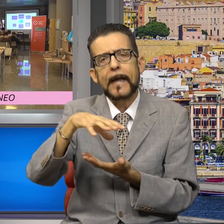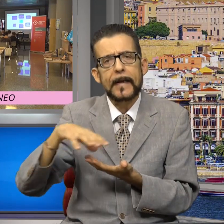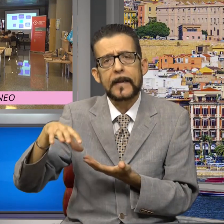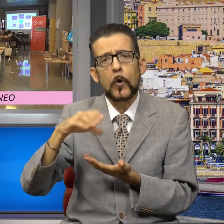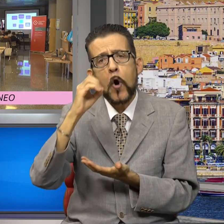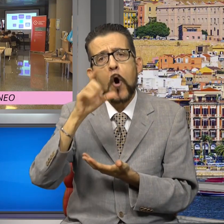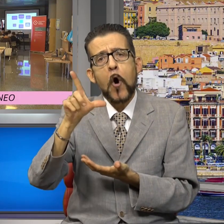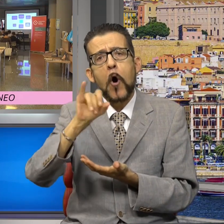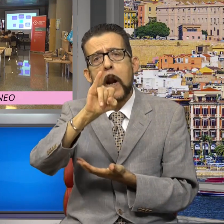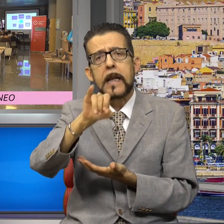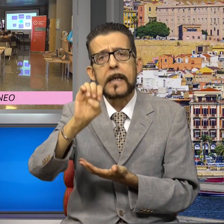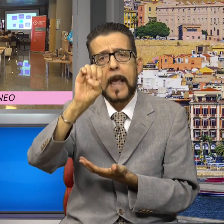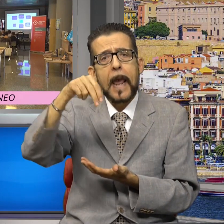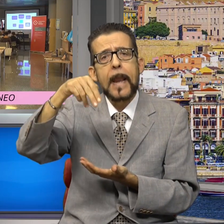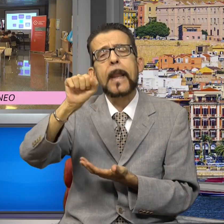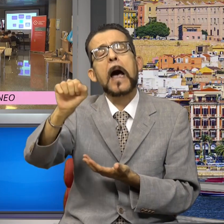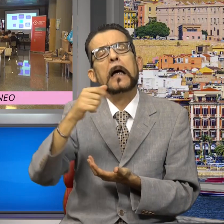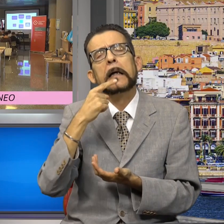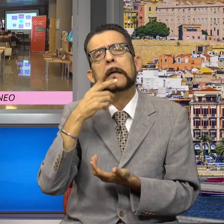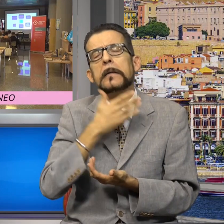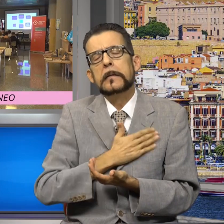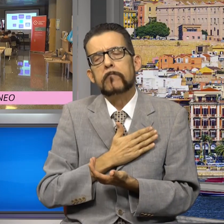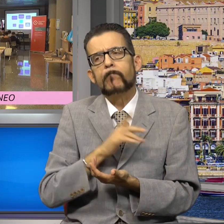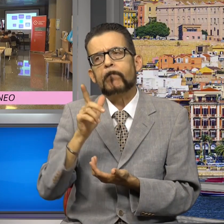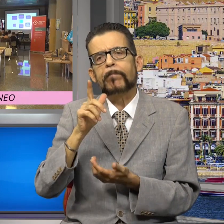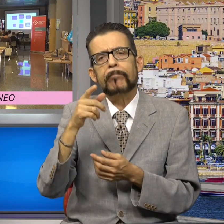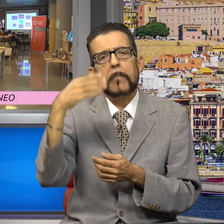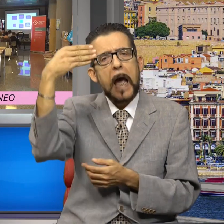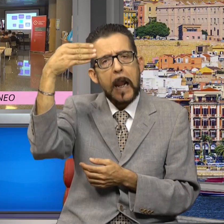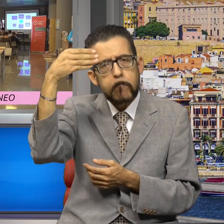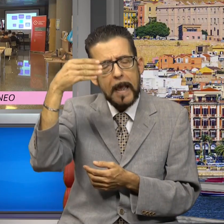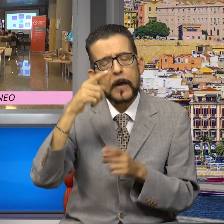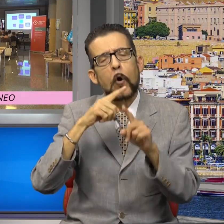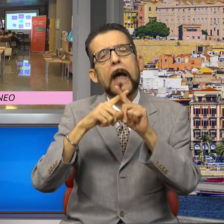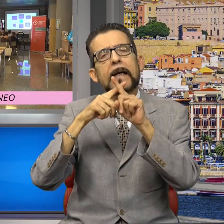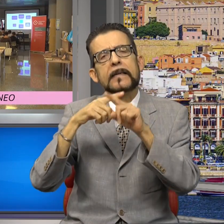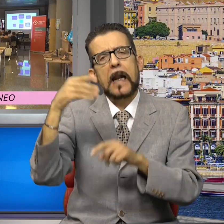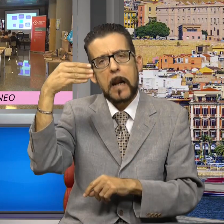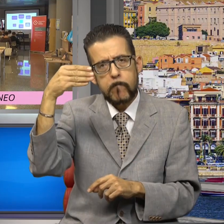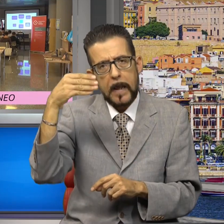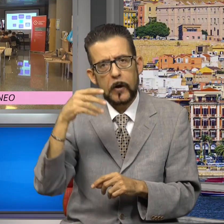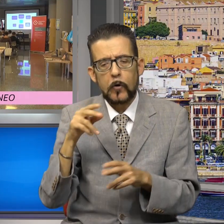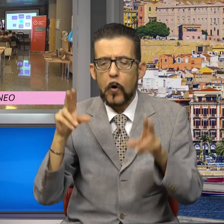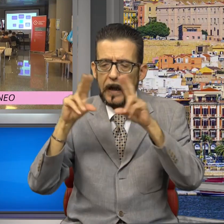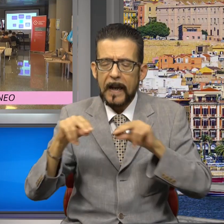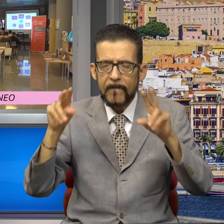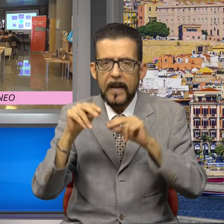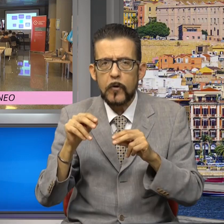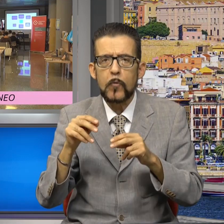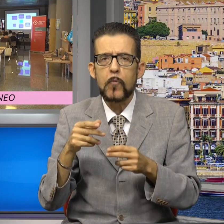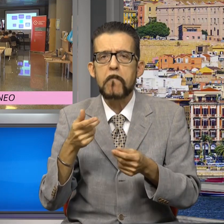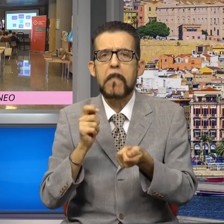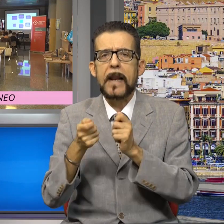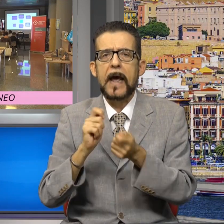al sistema alberghiero ed extraalberghiero, una full immersion sulle tematiche del revenue management